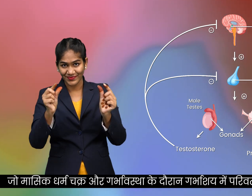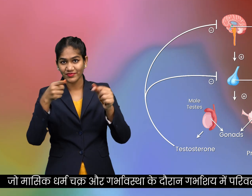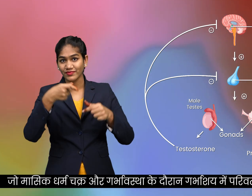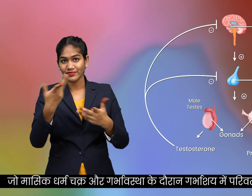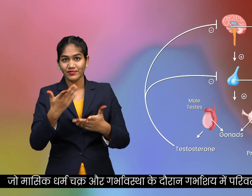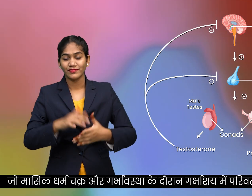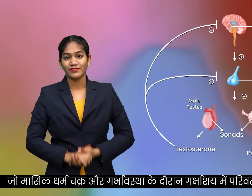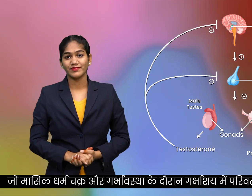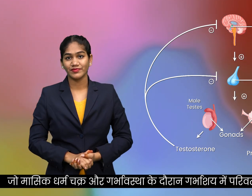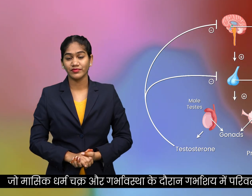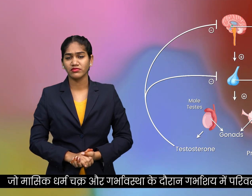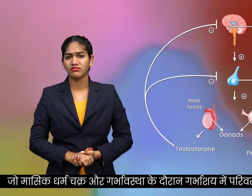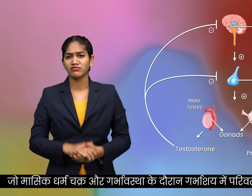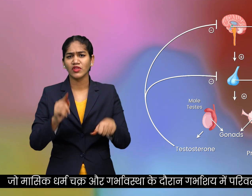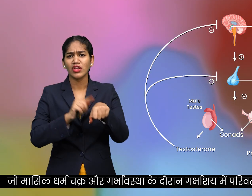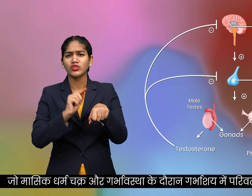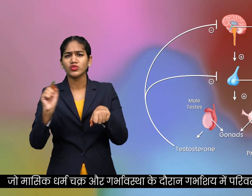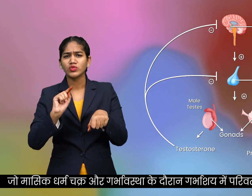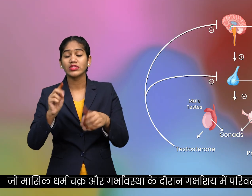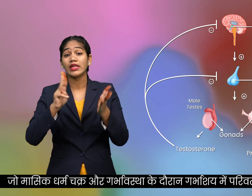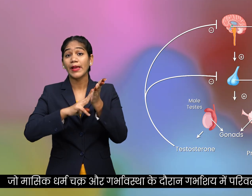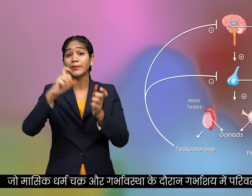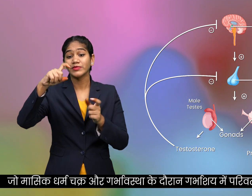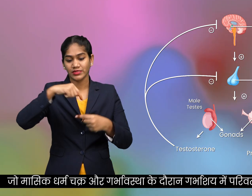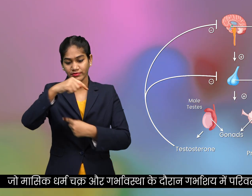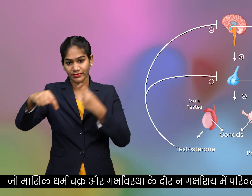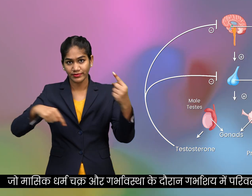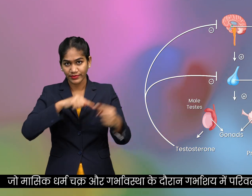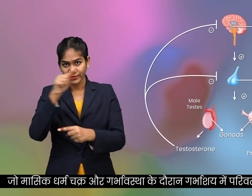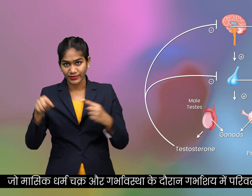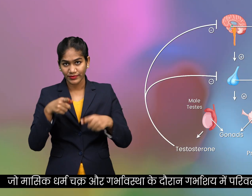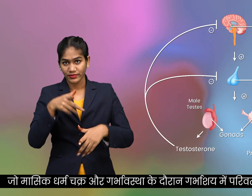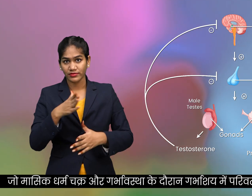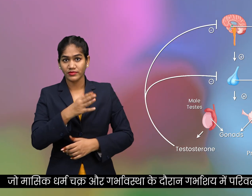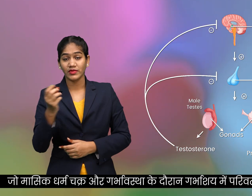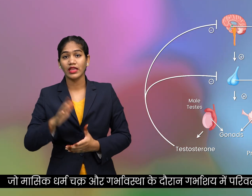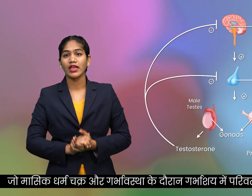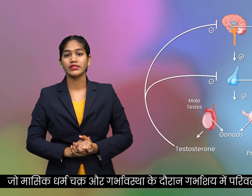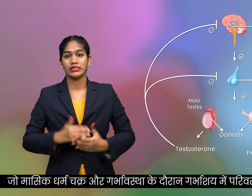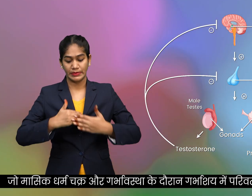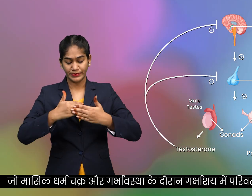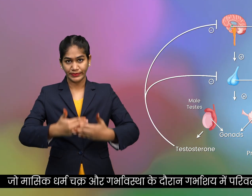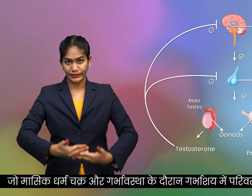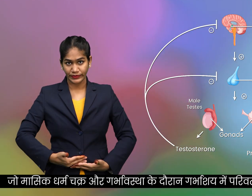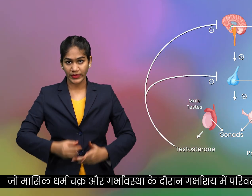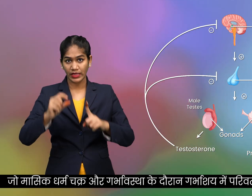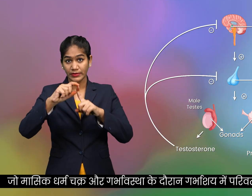गर्भावस्था के दौरान गर्भाशय में परिवर्तन को उत्तेजित करता